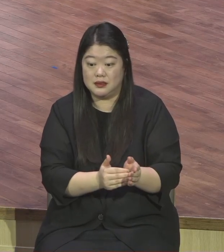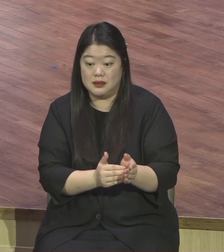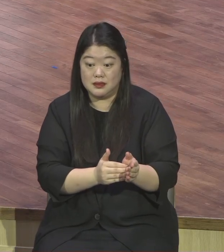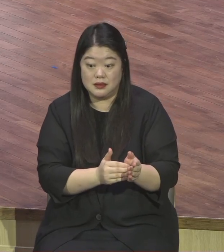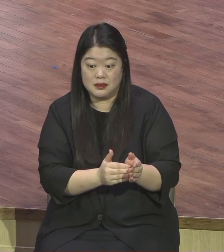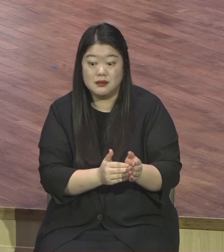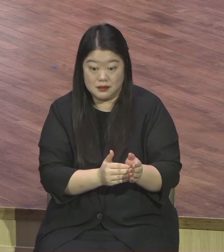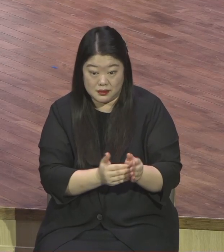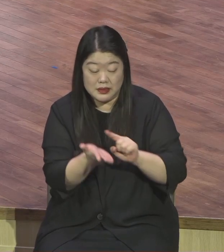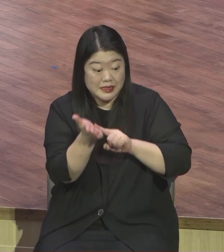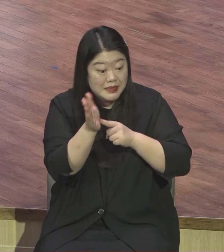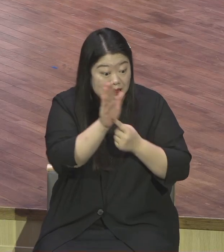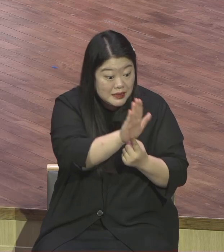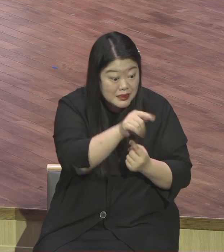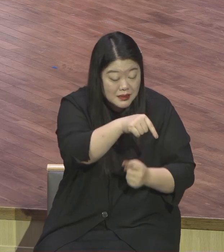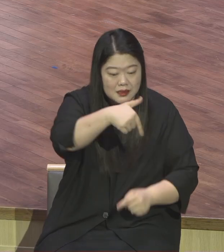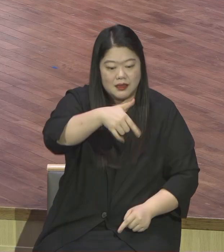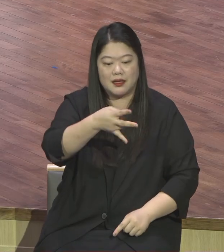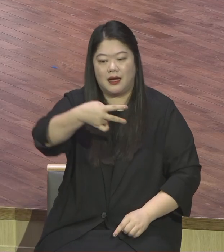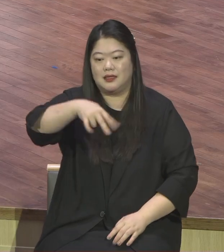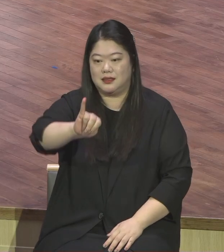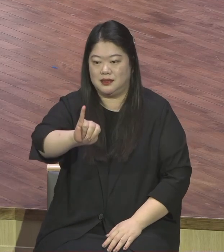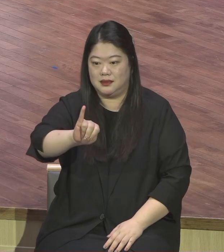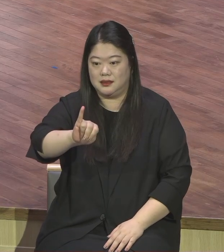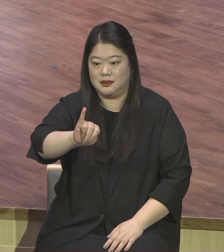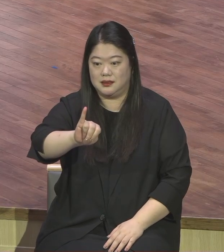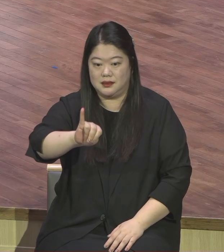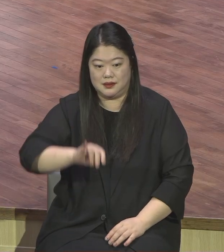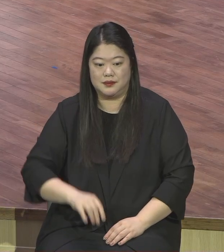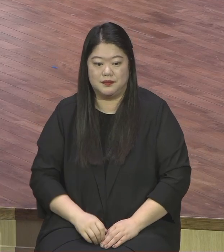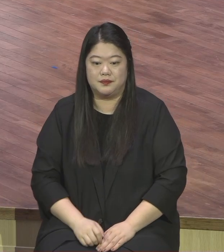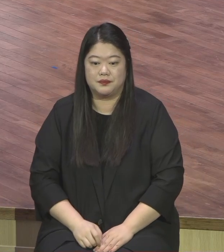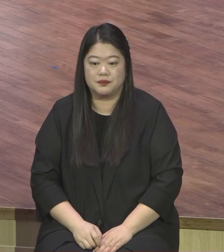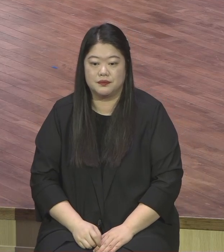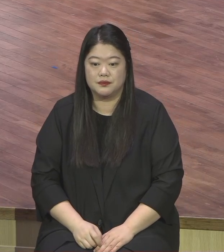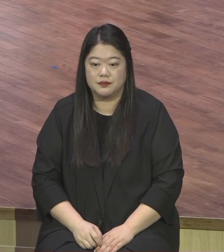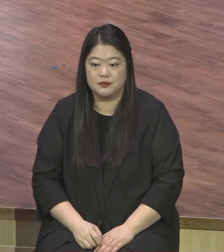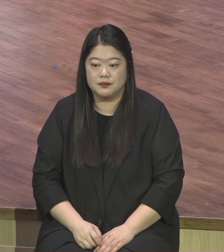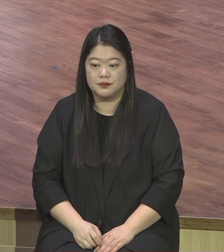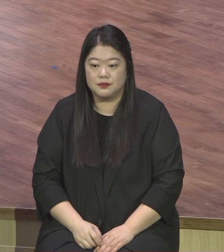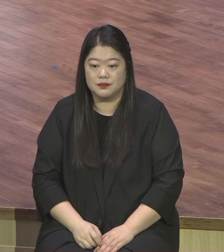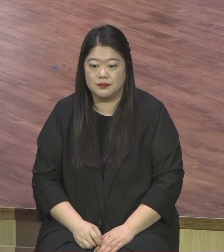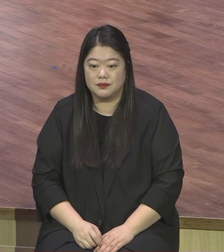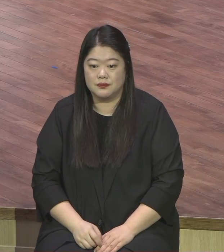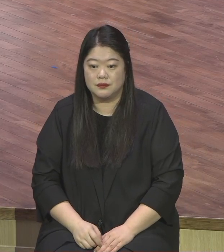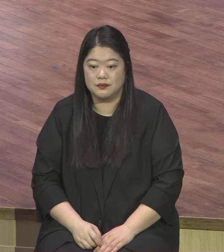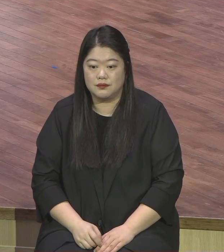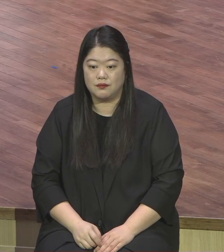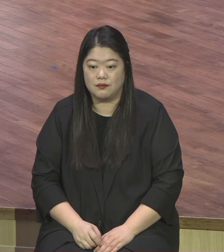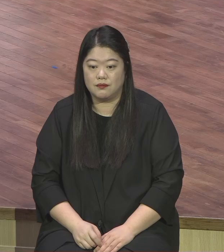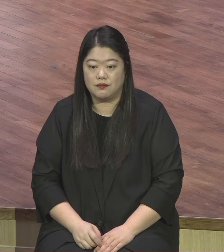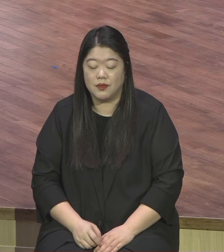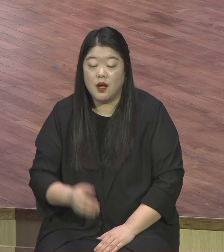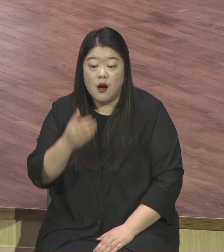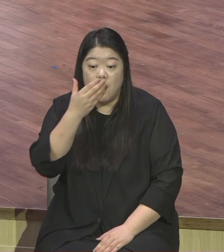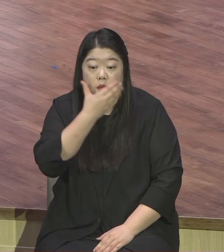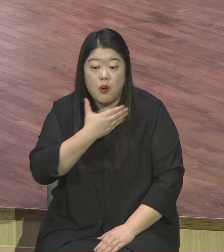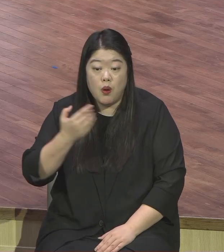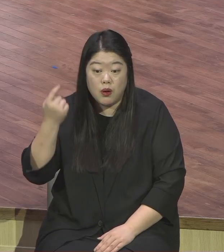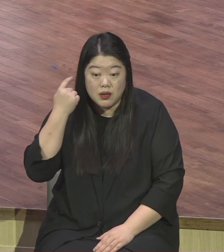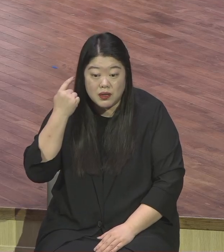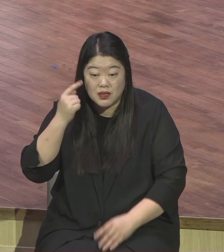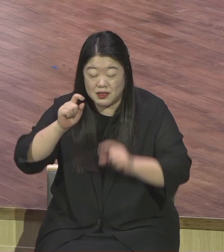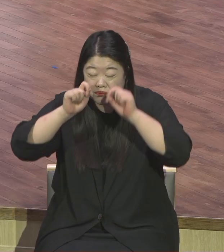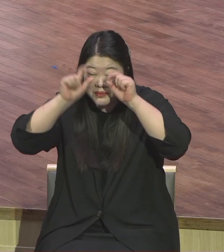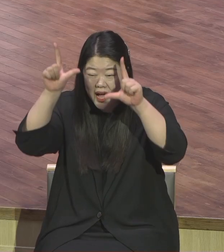여러분이 가지고 있는 이 구원의 복음은 우리 아무에게나 깨닫게 되는 게 아니에요.